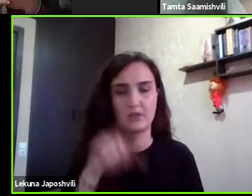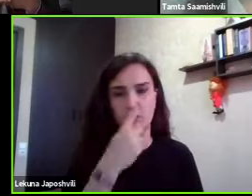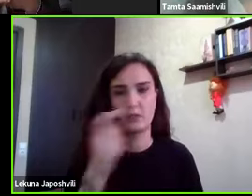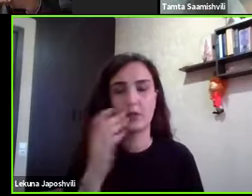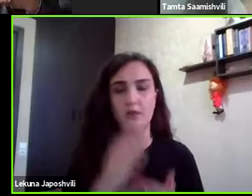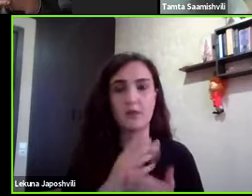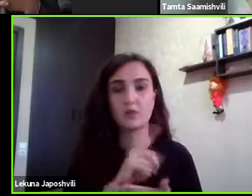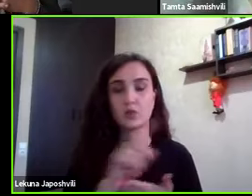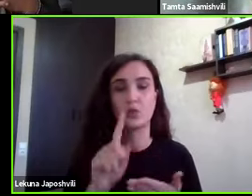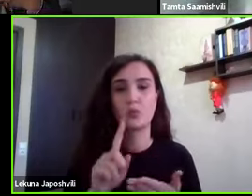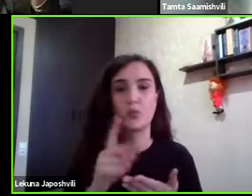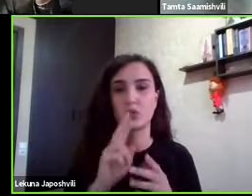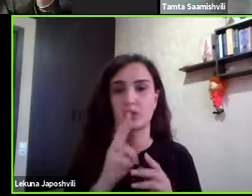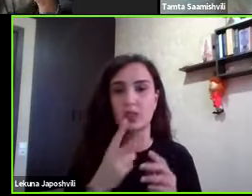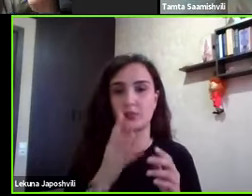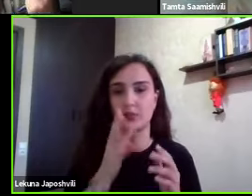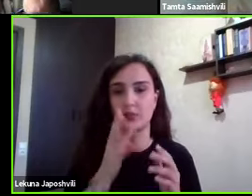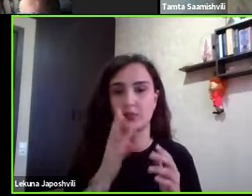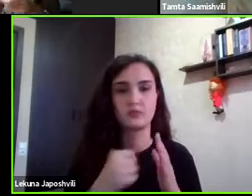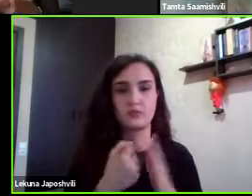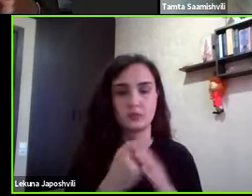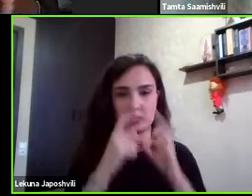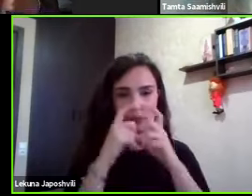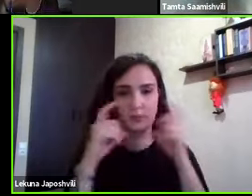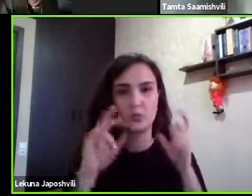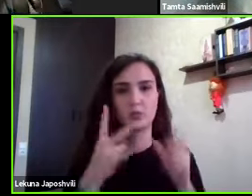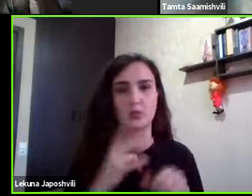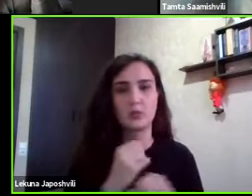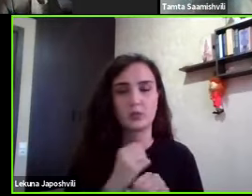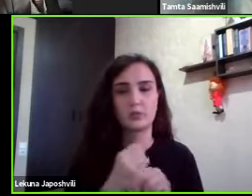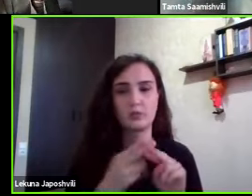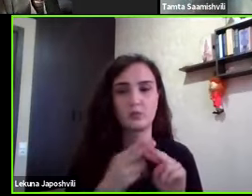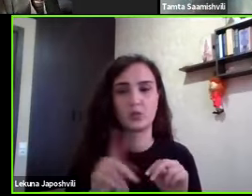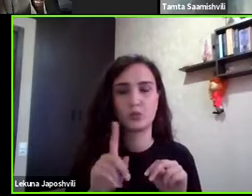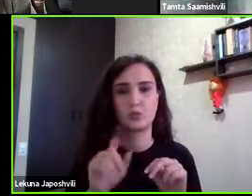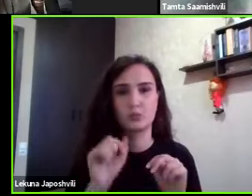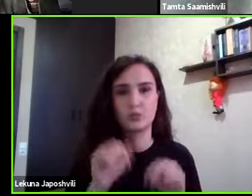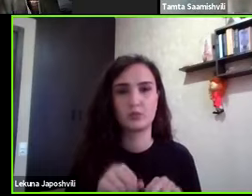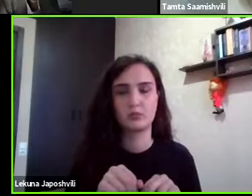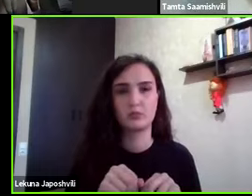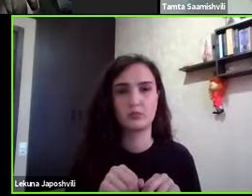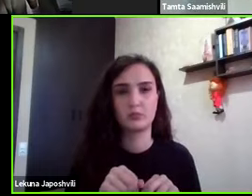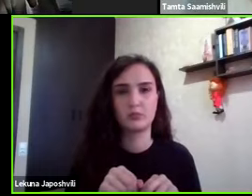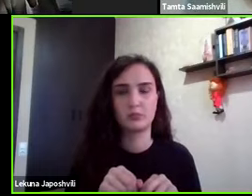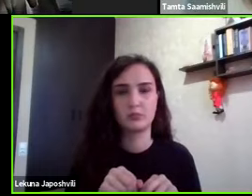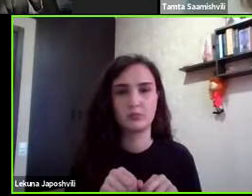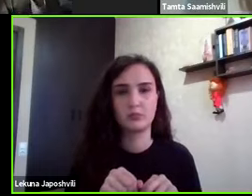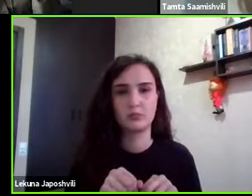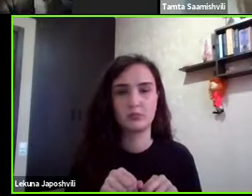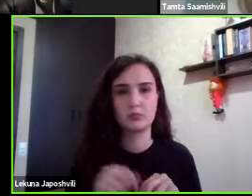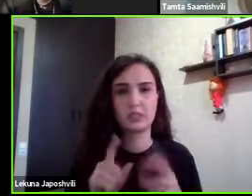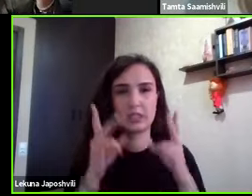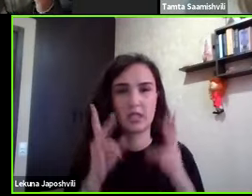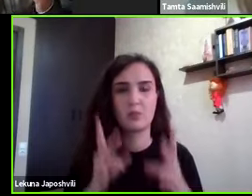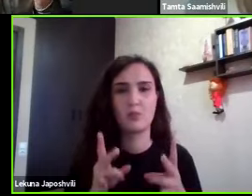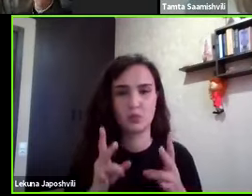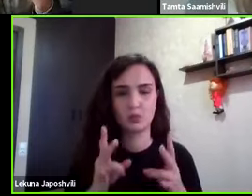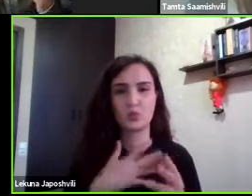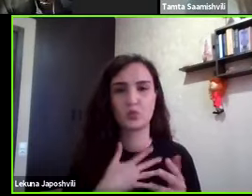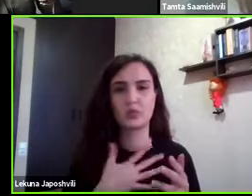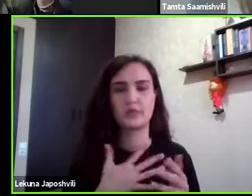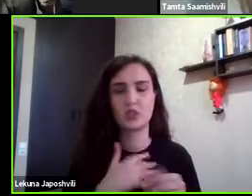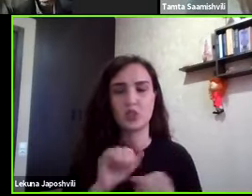რომ 2 წლამდე ბავშვებს ნიღაბი არ უნდა გაუკეთოთ, იმიტომ რომ აპნოეები შეიძლება დაემართოთ, ანუ